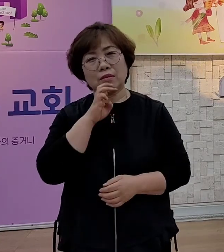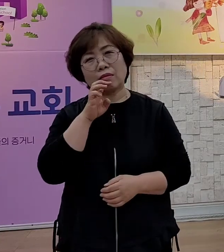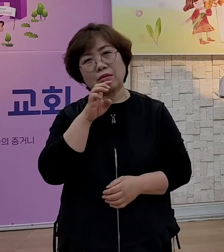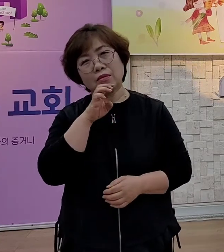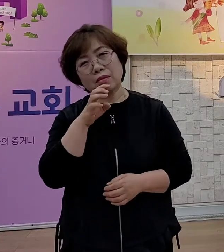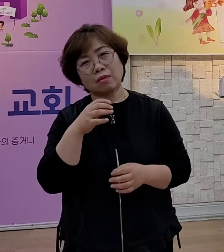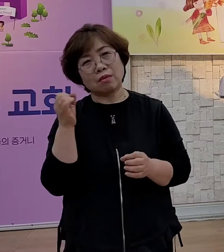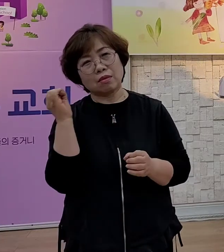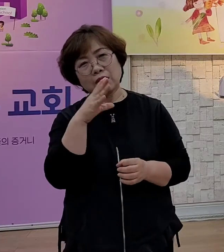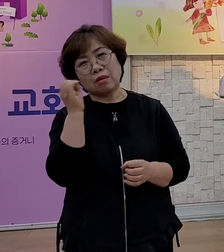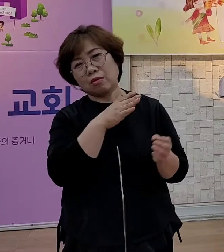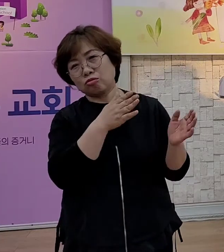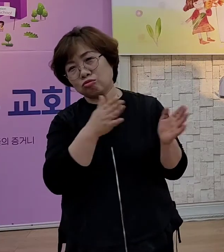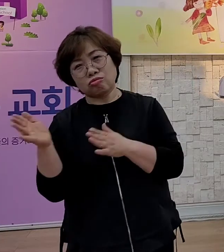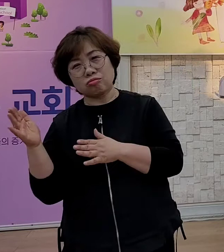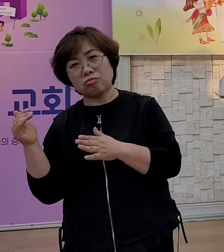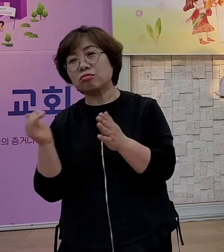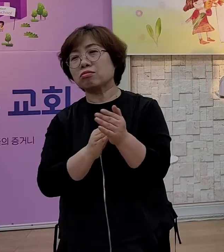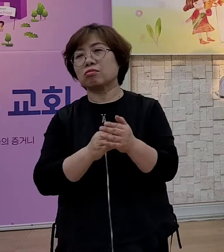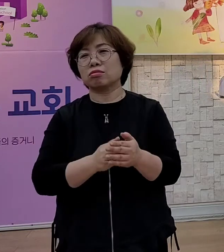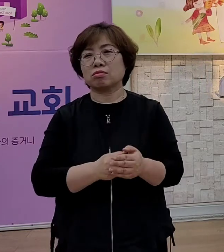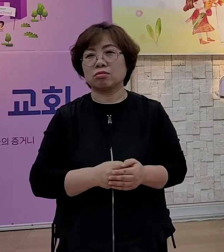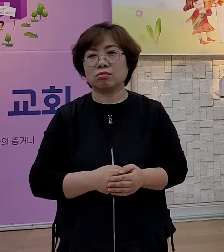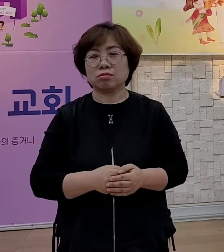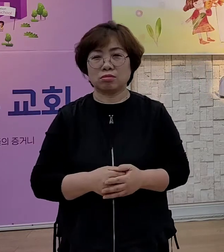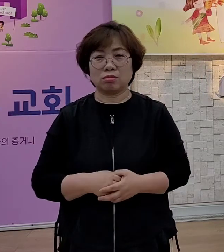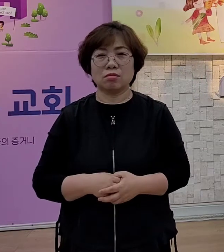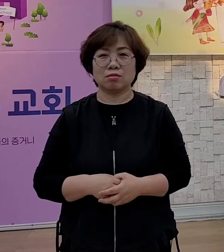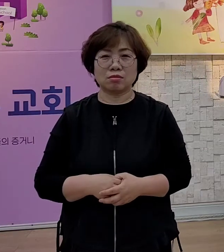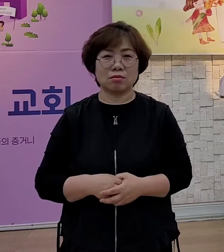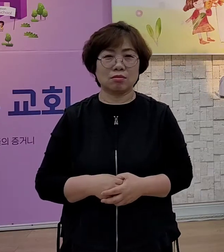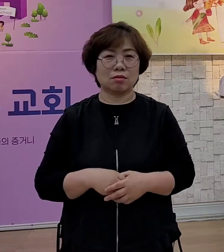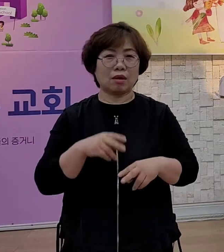흘러가는 거예요. 전혀 듣지 않는 상태죠.